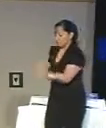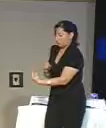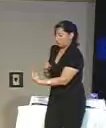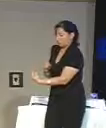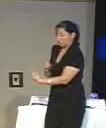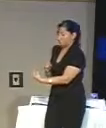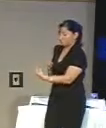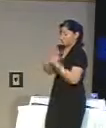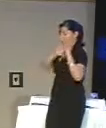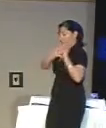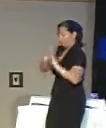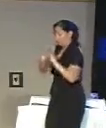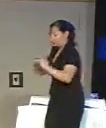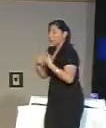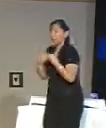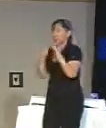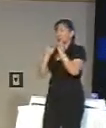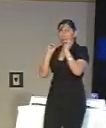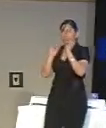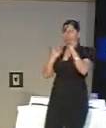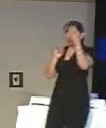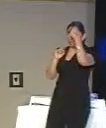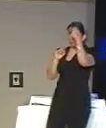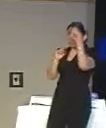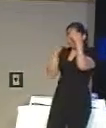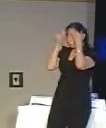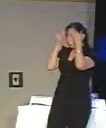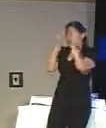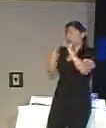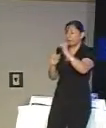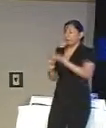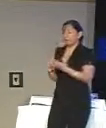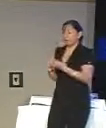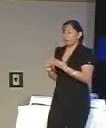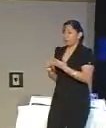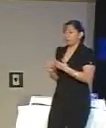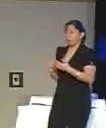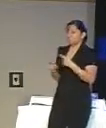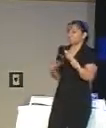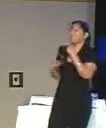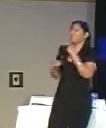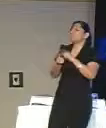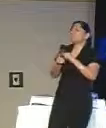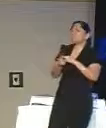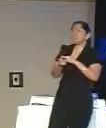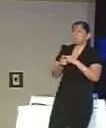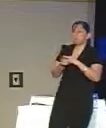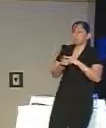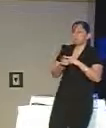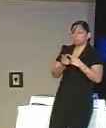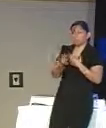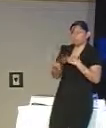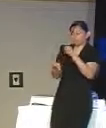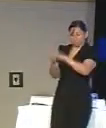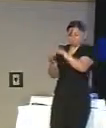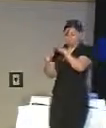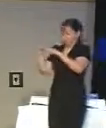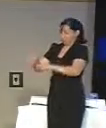a pesar de todo, ¿quién los absorbe? ¿Quién absorbe a la